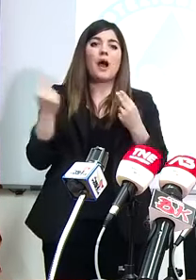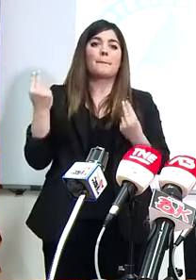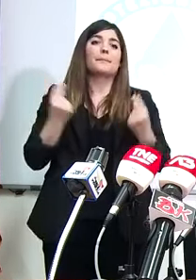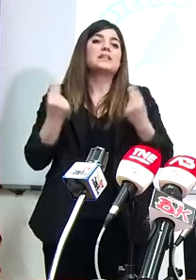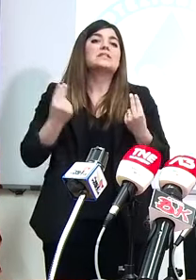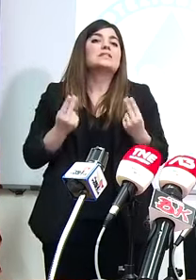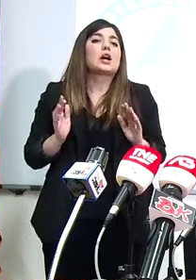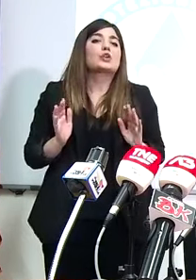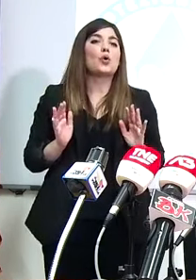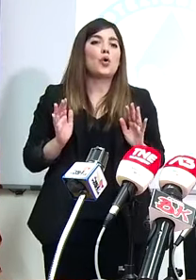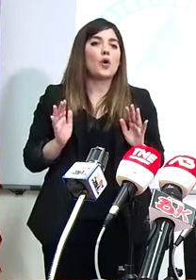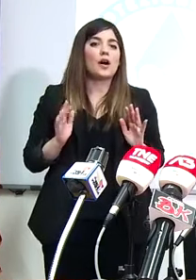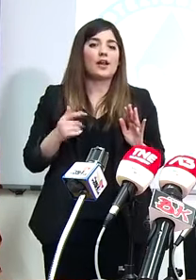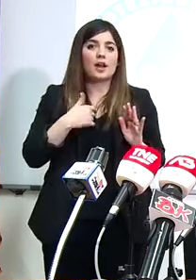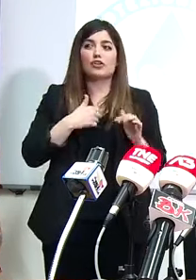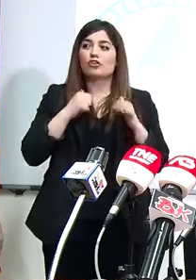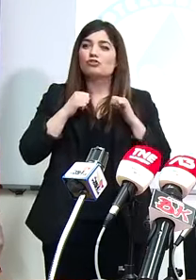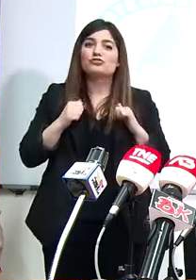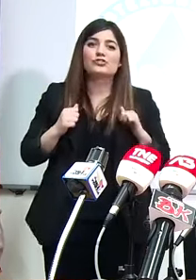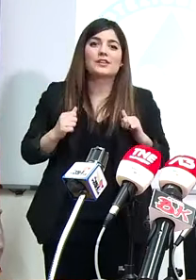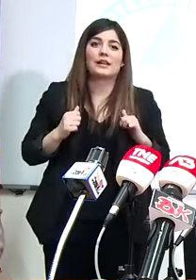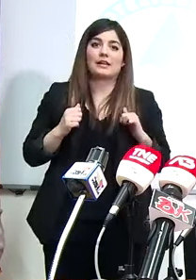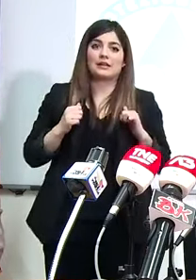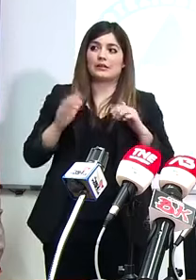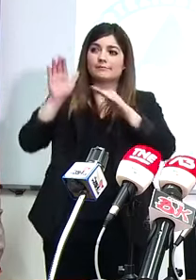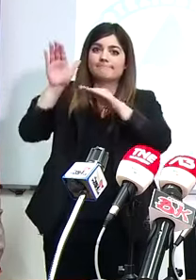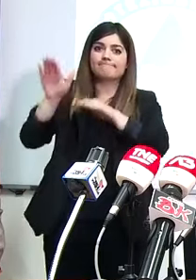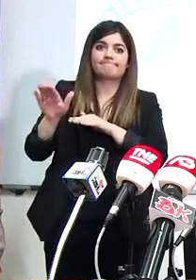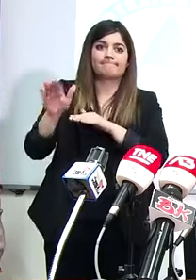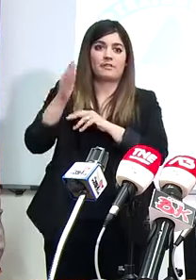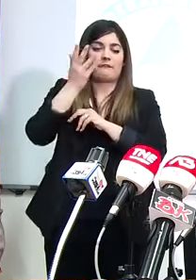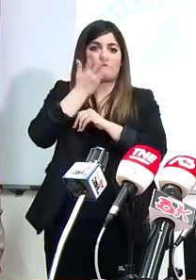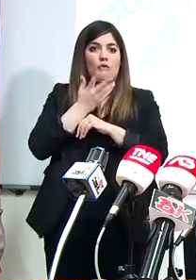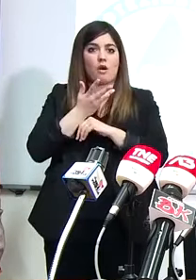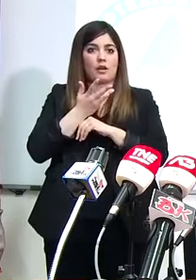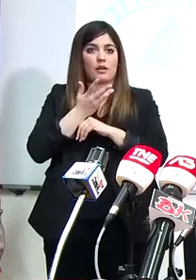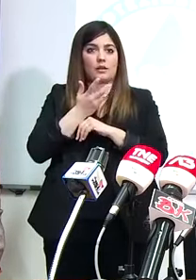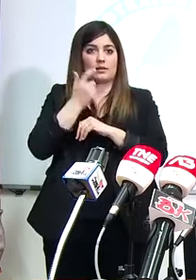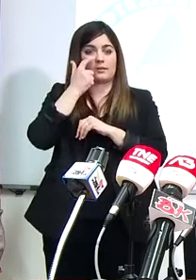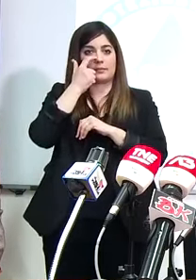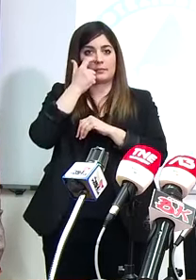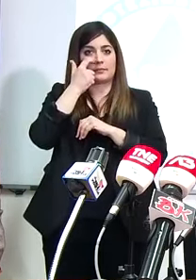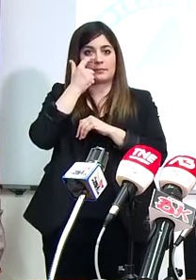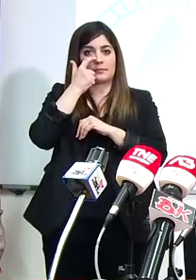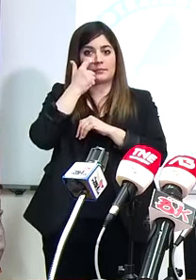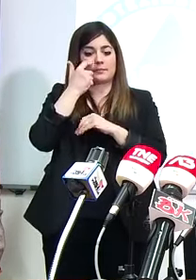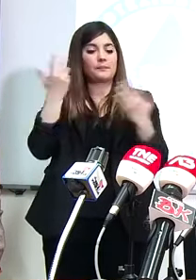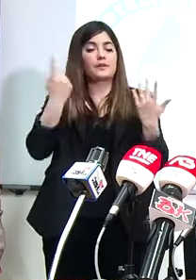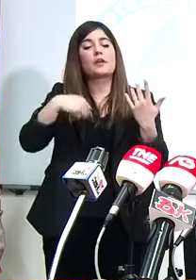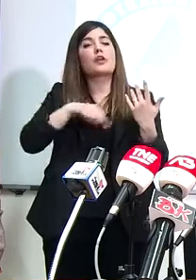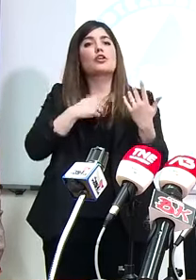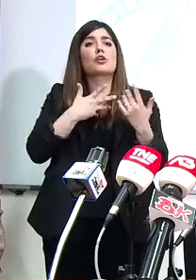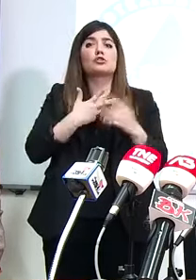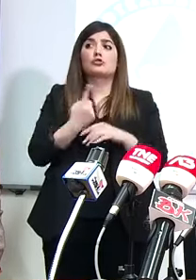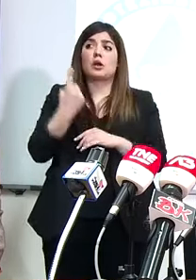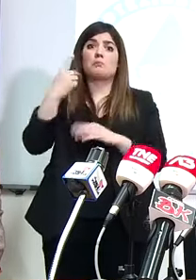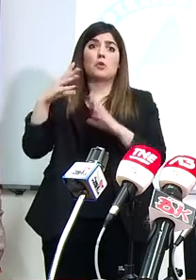noi non facciamo la vita del tartine e poi perché quando tu hai la prima industria in veneto